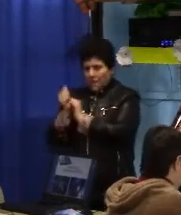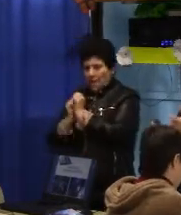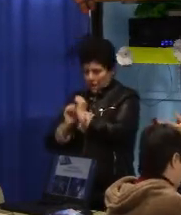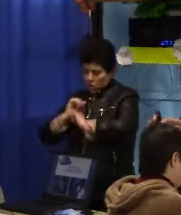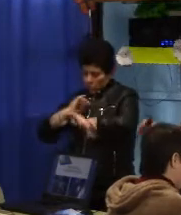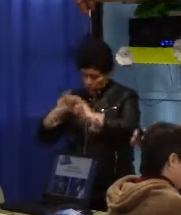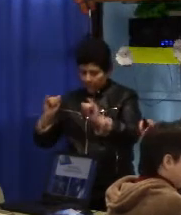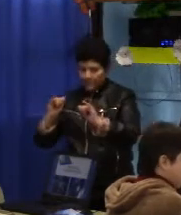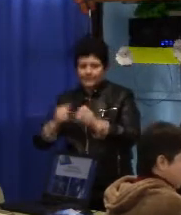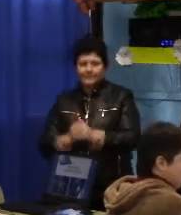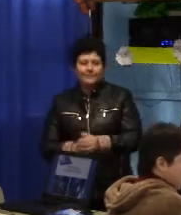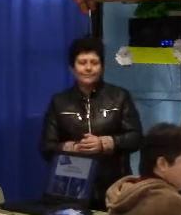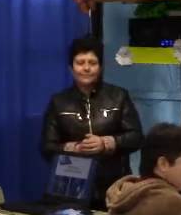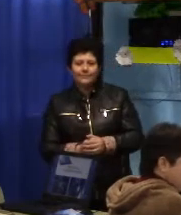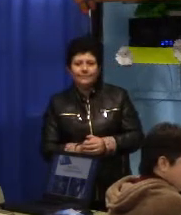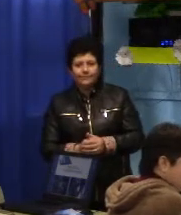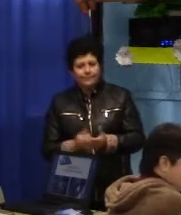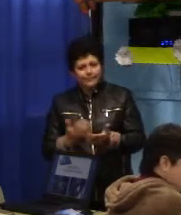Y ahí anduvo.